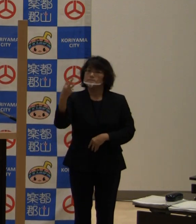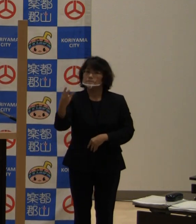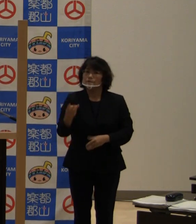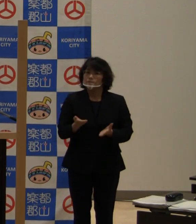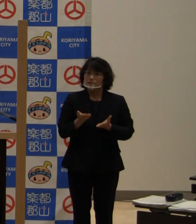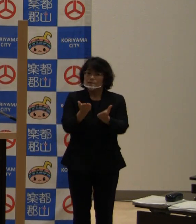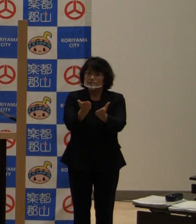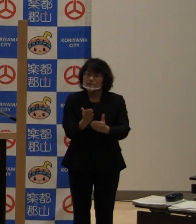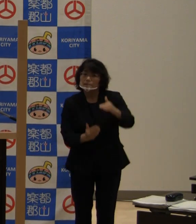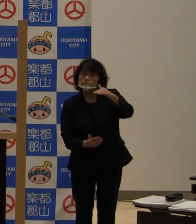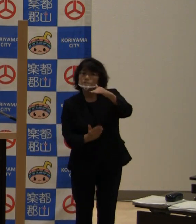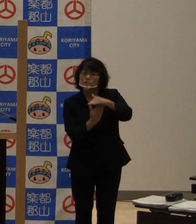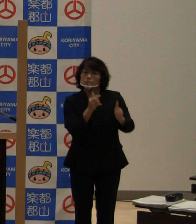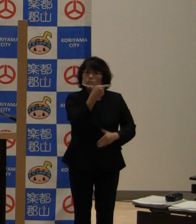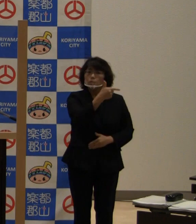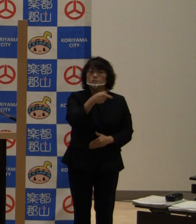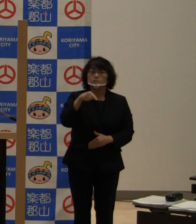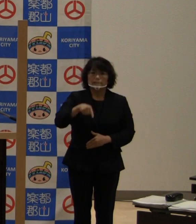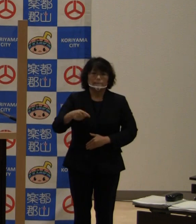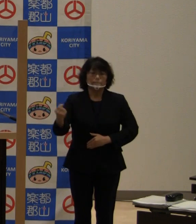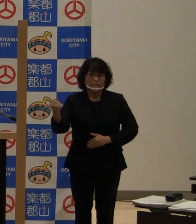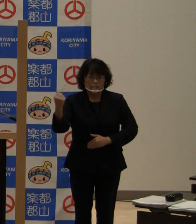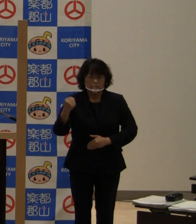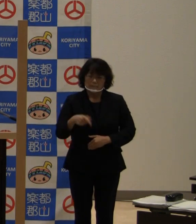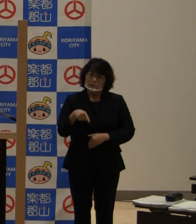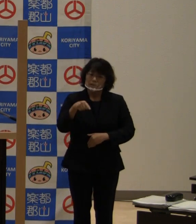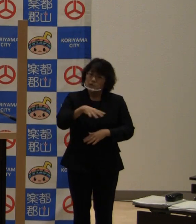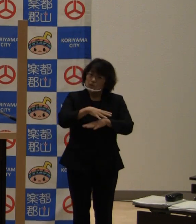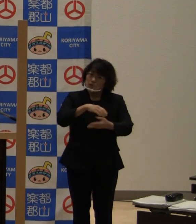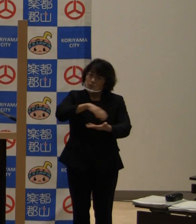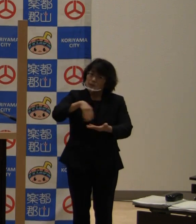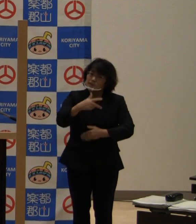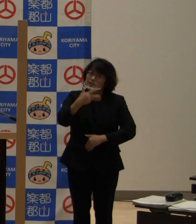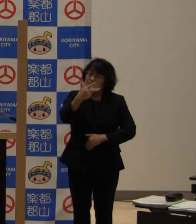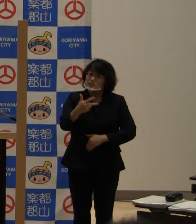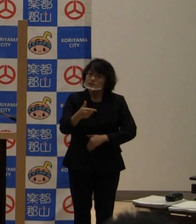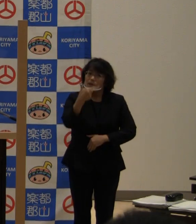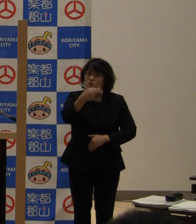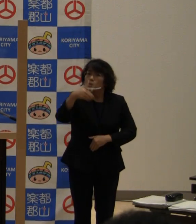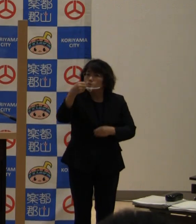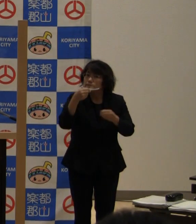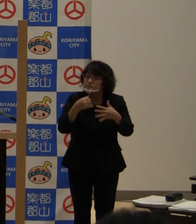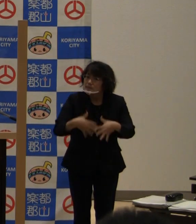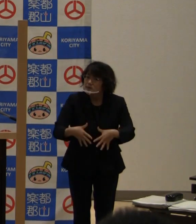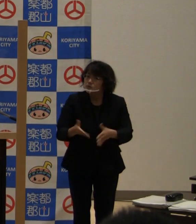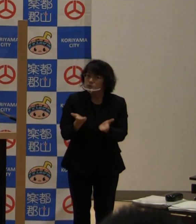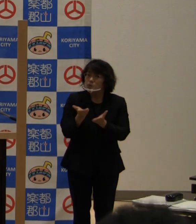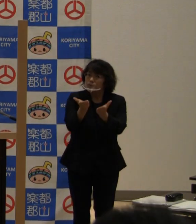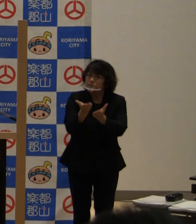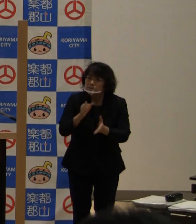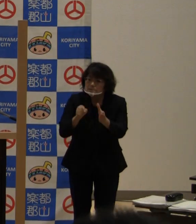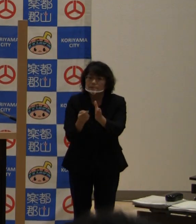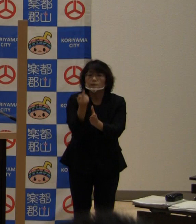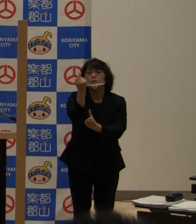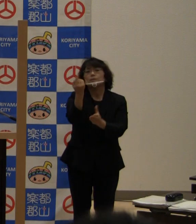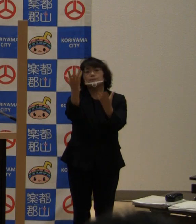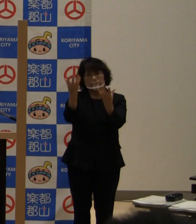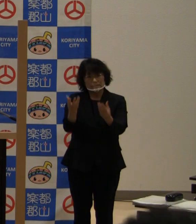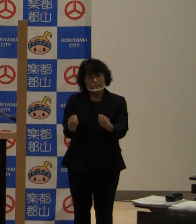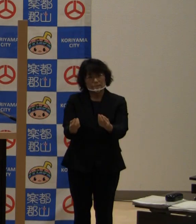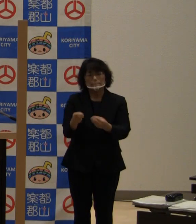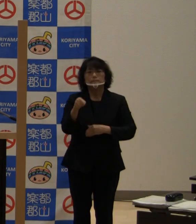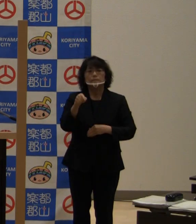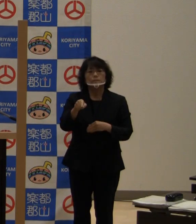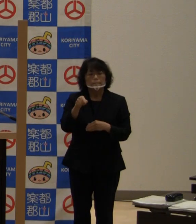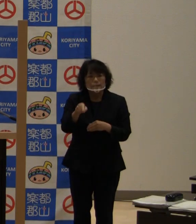6強、本市の震度6弱とする地震暫定値でございますが、発生いたしました。この地震に対しま